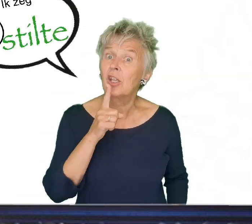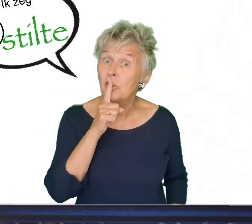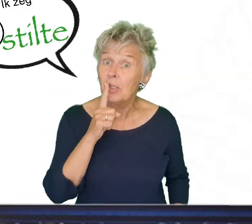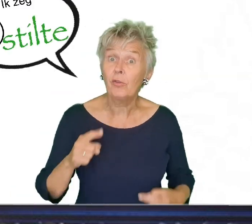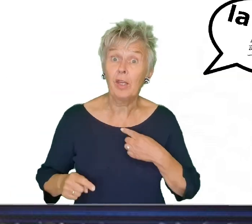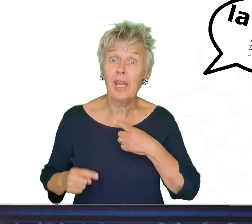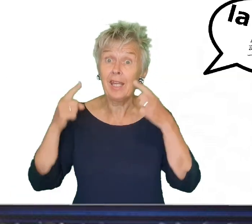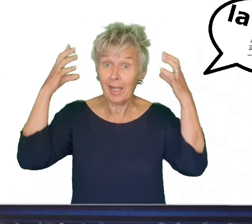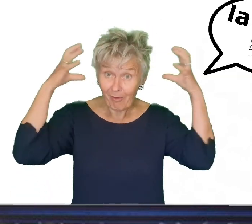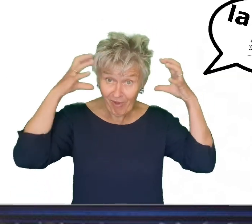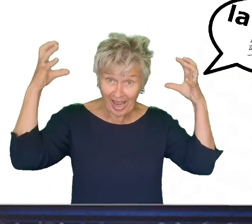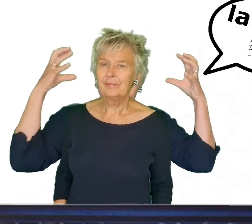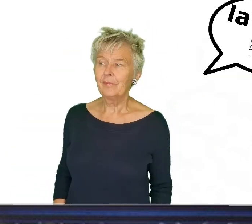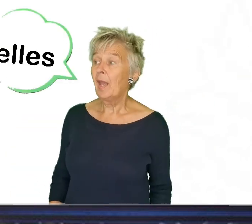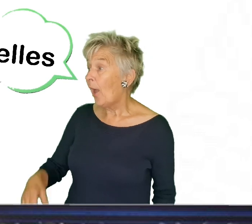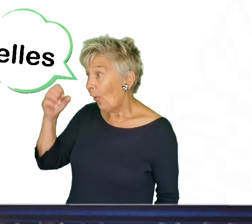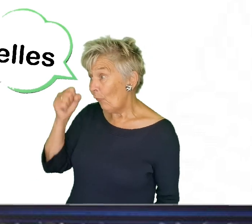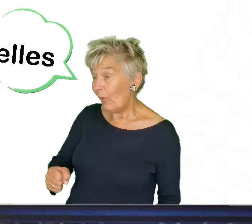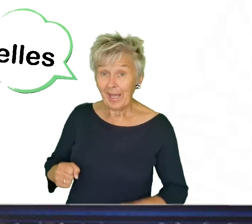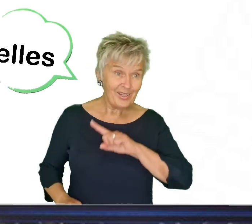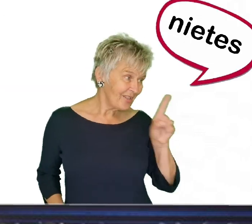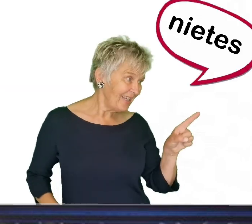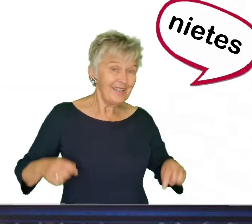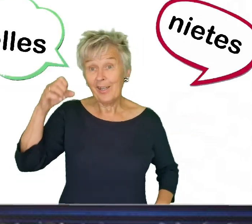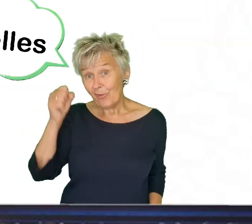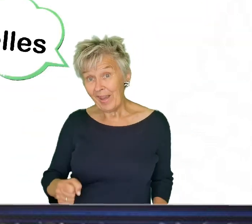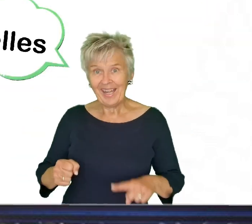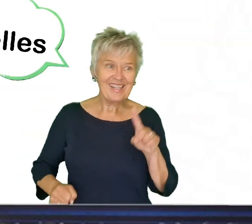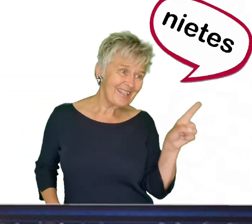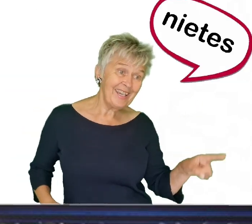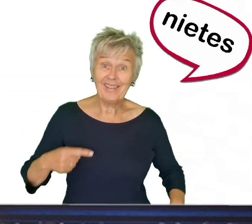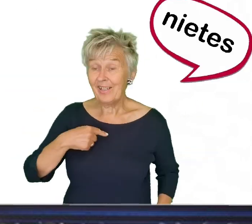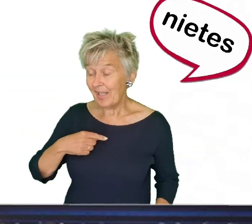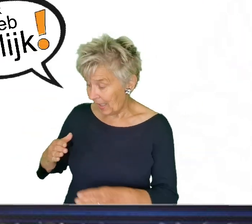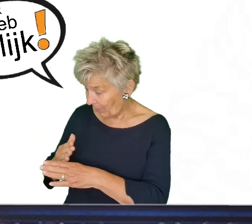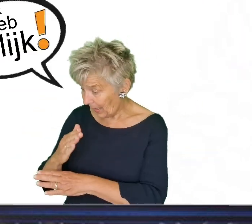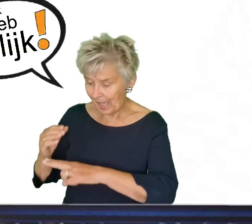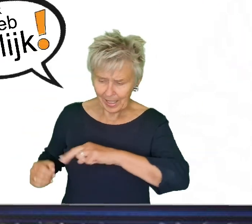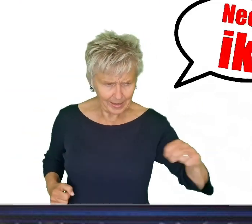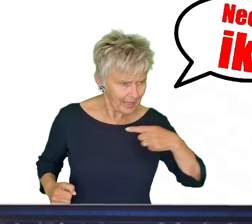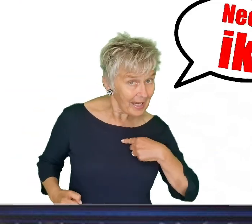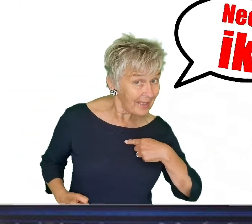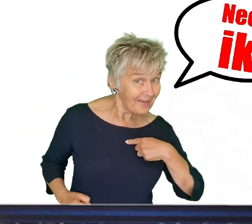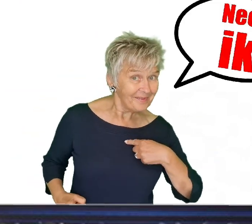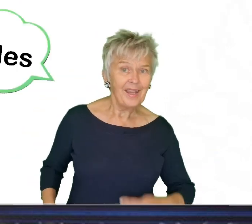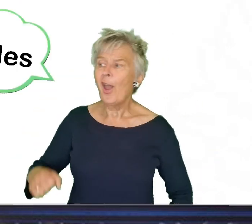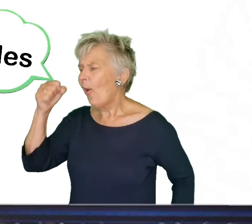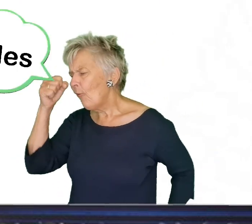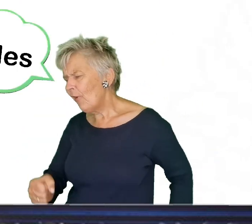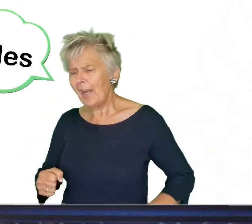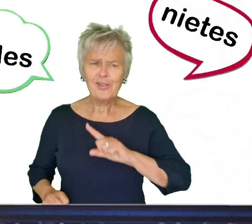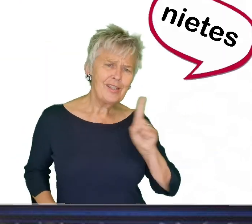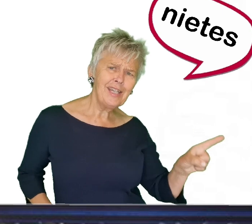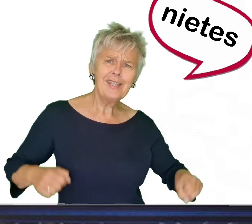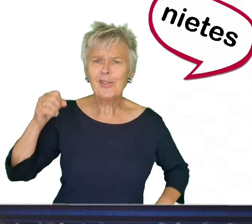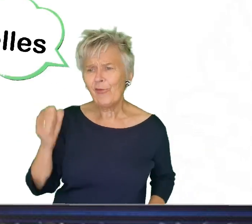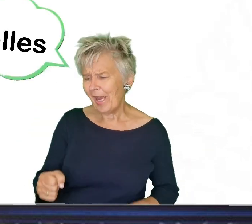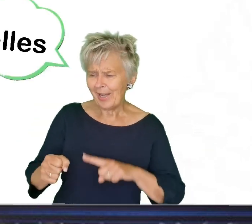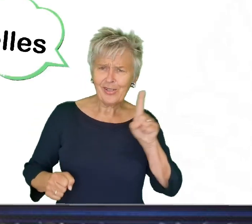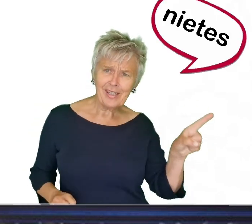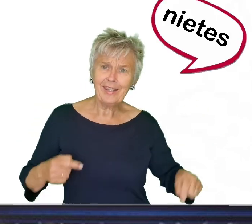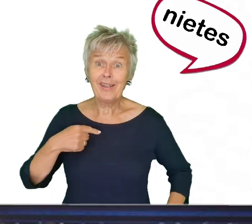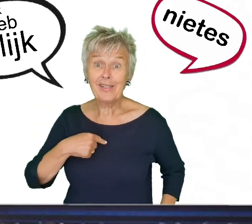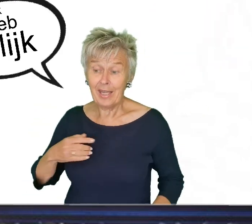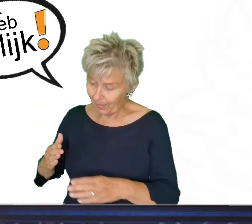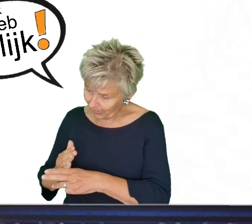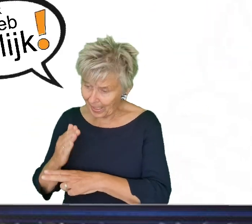Ik zeg stilte. Ik lawaai. Wel eens. Niet eens. Wel eens. Niet eens. Ik heb gelijk. Nee, ik. Wel eens. Niet eens. Wel